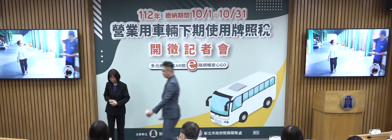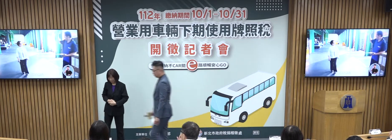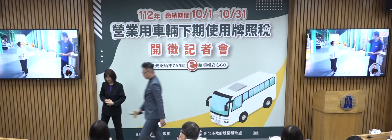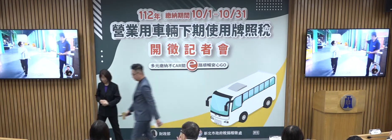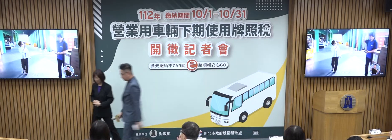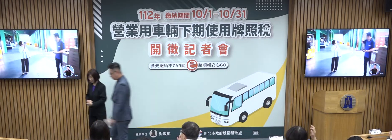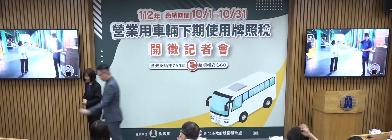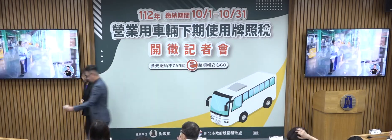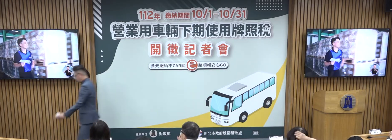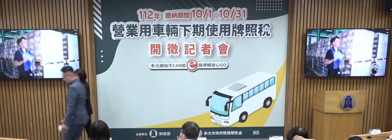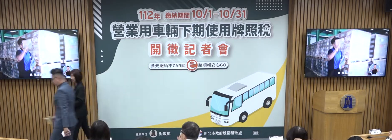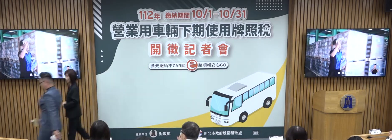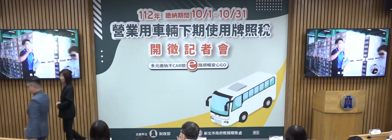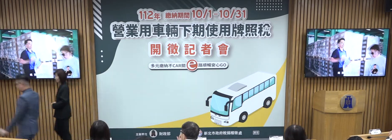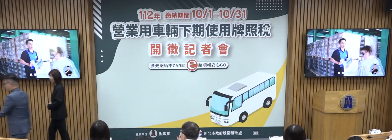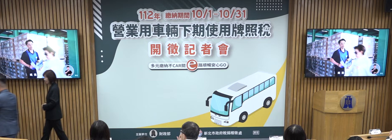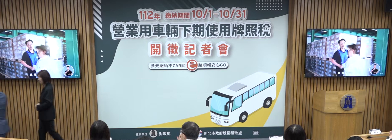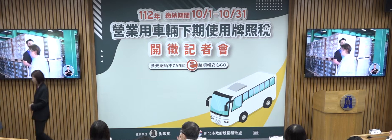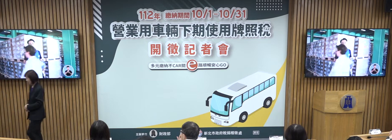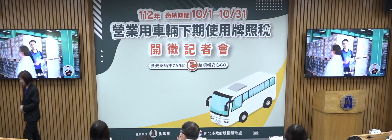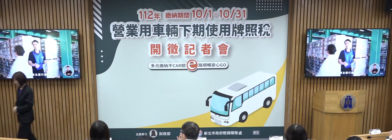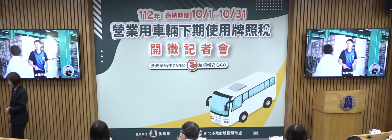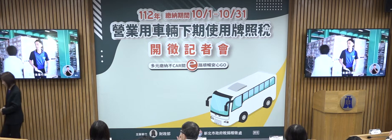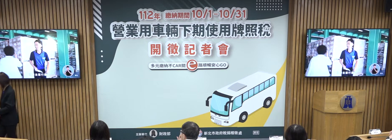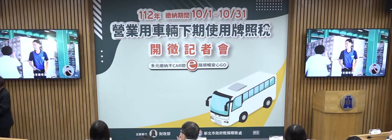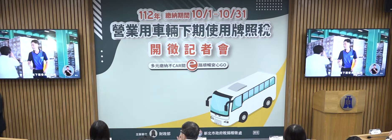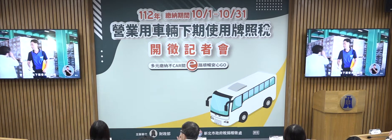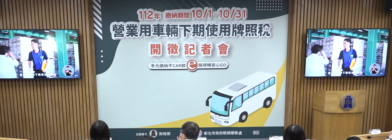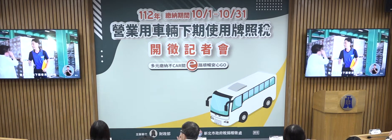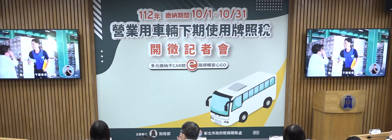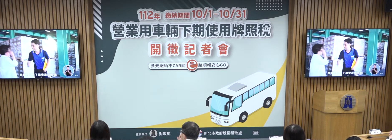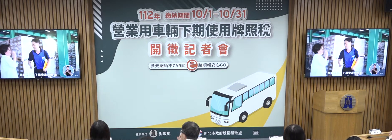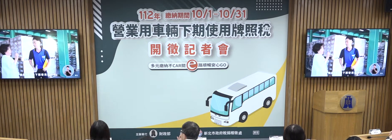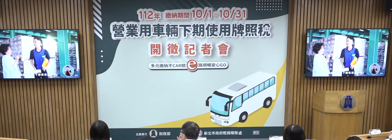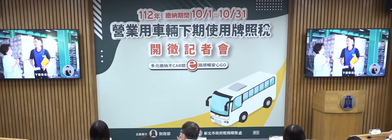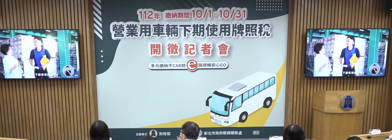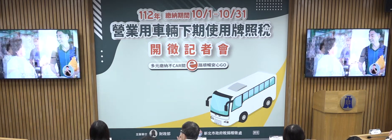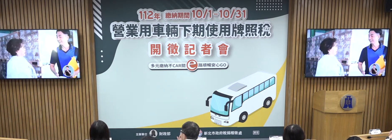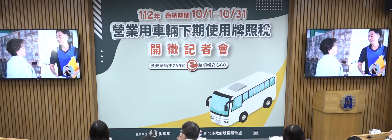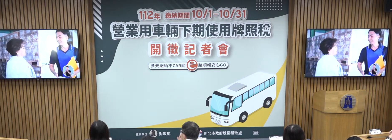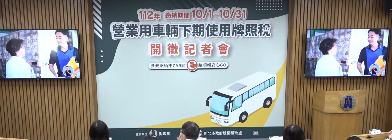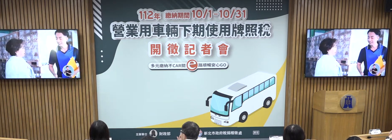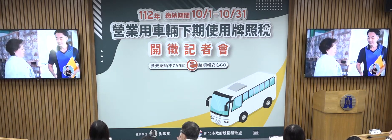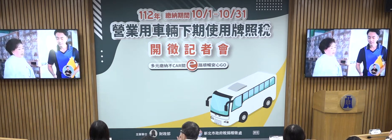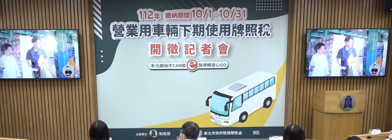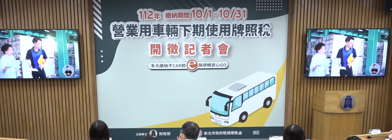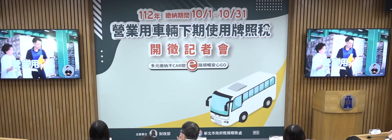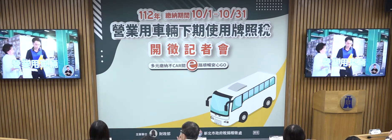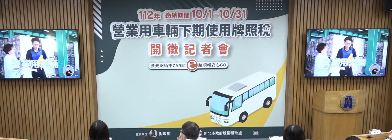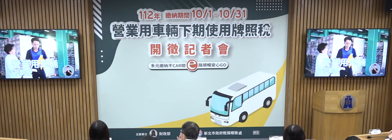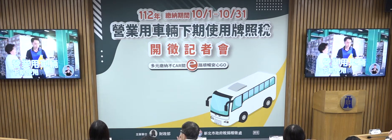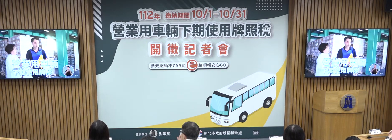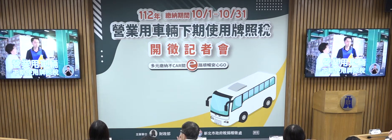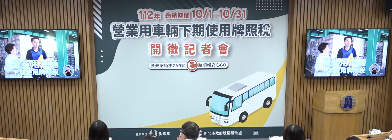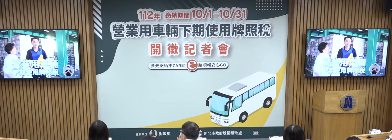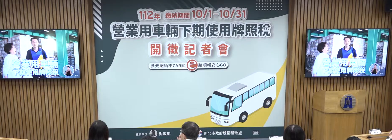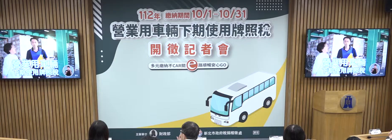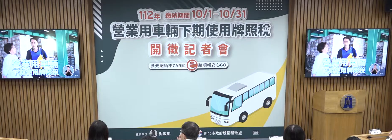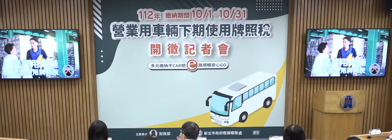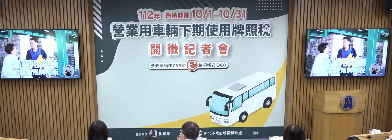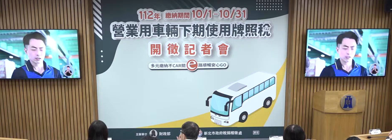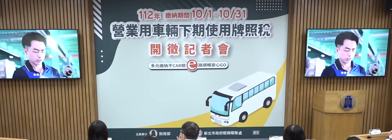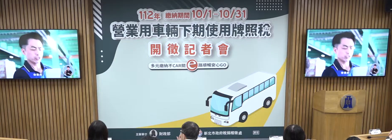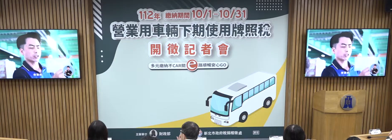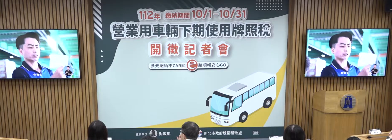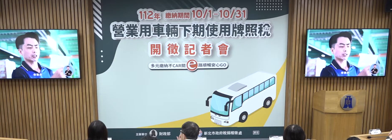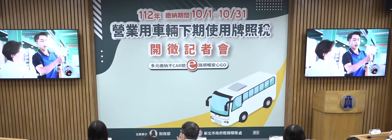大家妈好在， 那在哥在。 哎妈，我去送货。顺序银行交营业用车辆下期使用牌照税。 你是说营业用车辆下期使用牌照